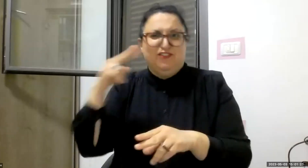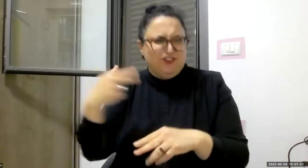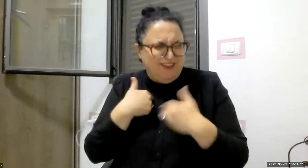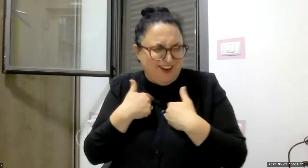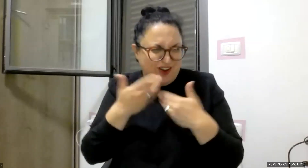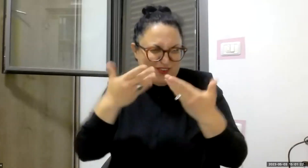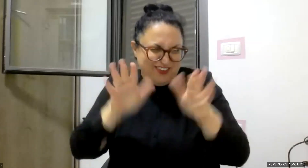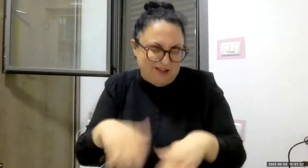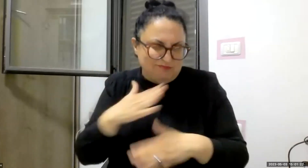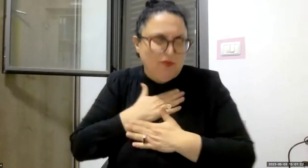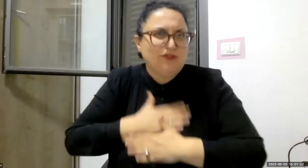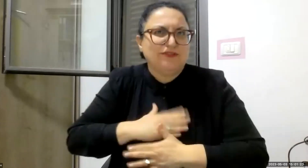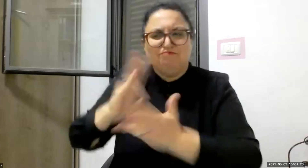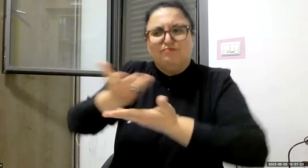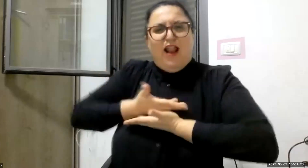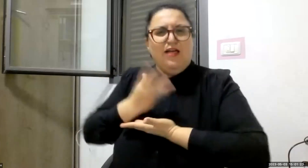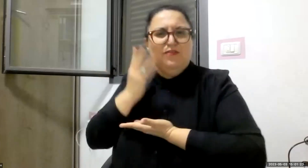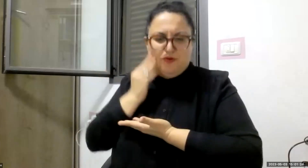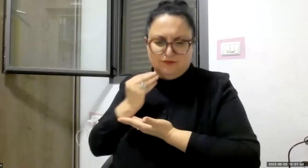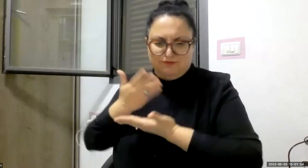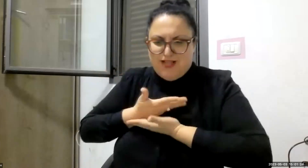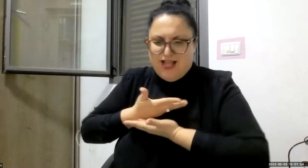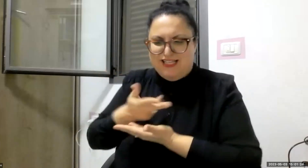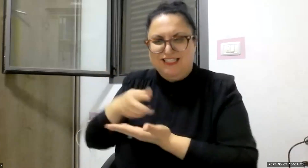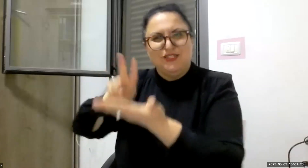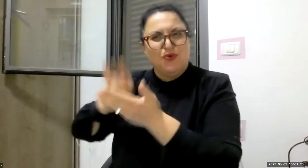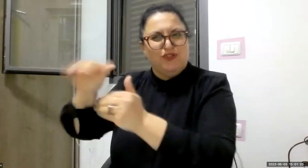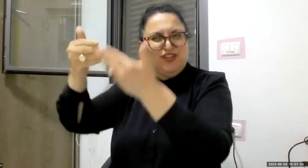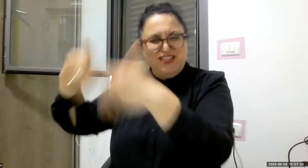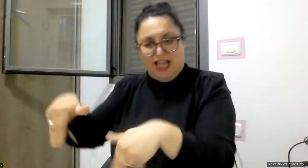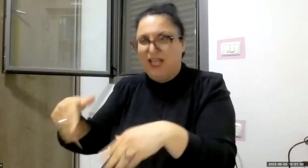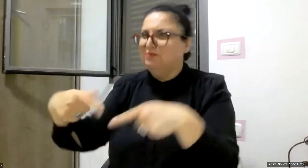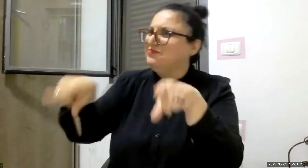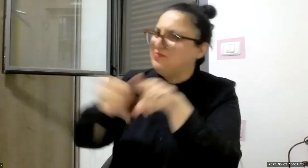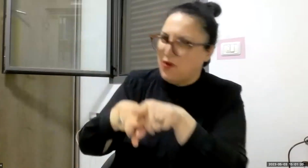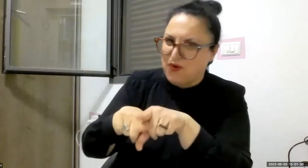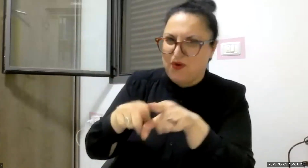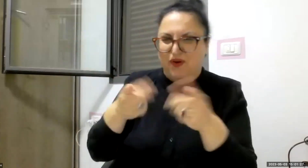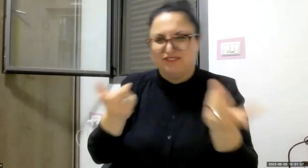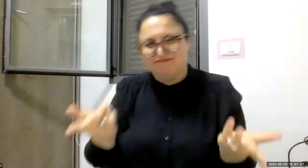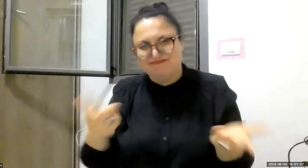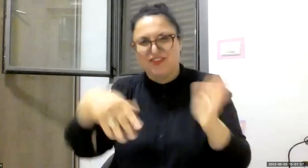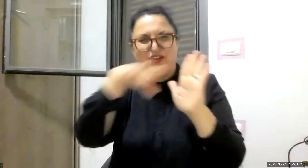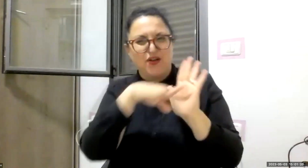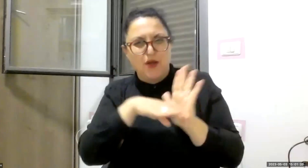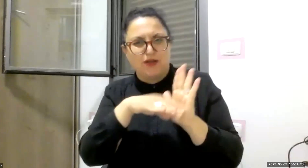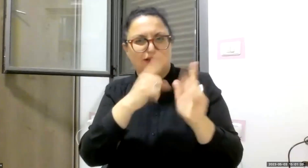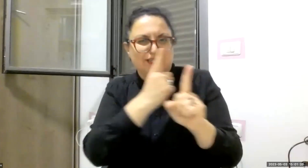מצד שני, אני גם מאוד מאוד רוצה לקבל את הזכויות של הנכים, באותה מידה, למשל